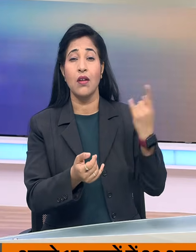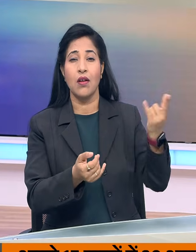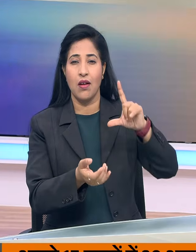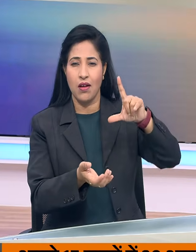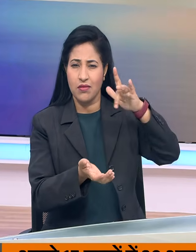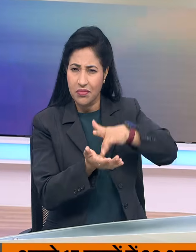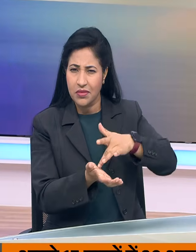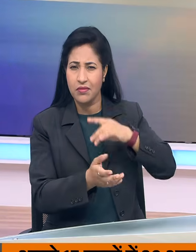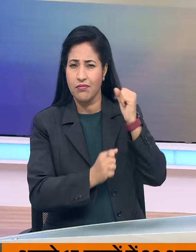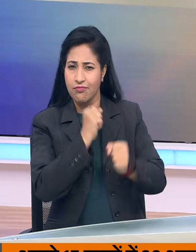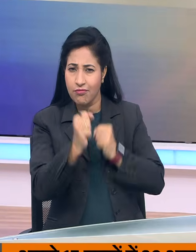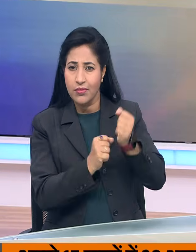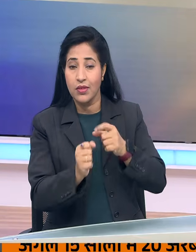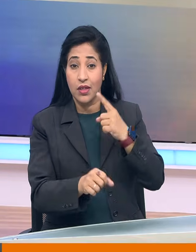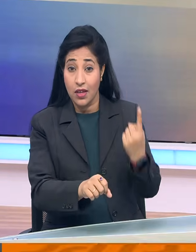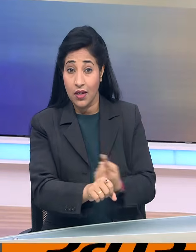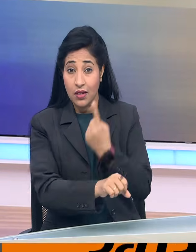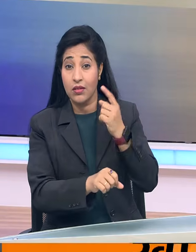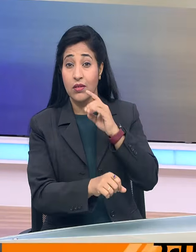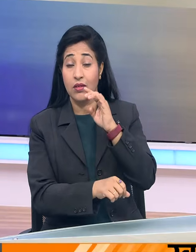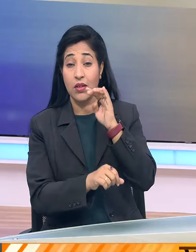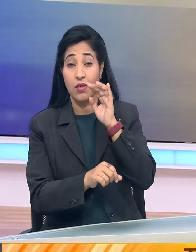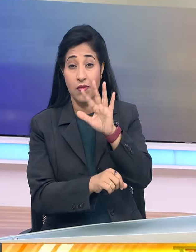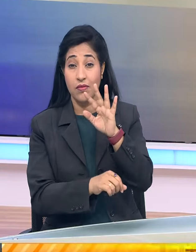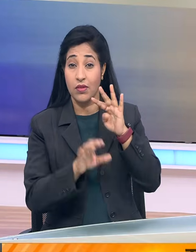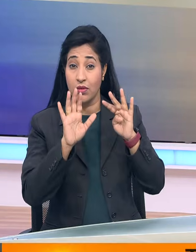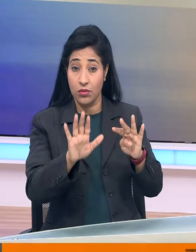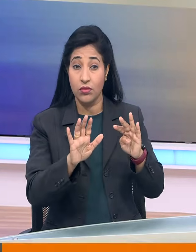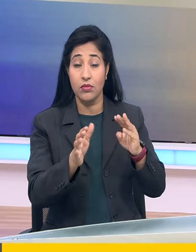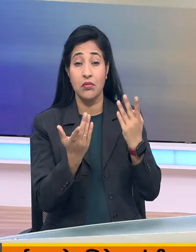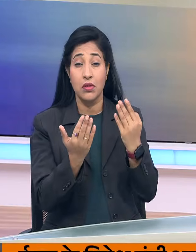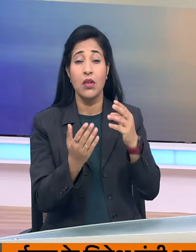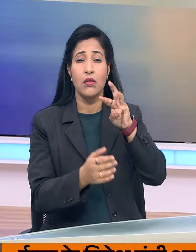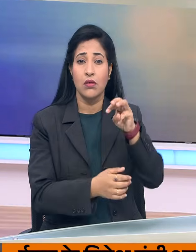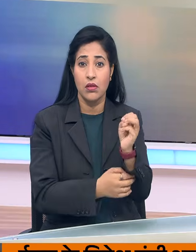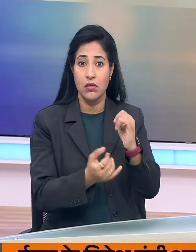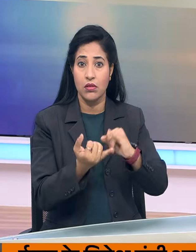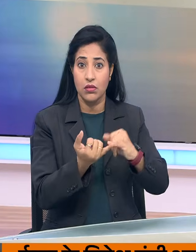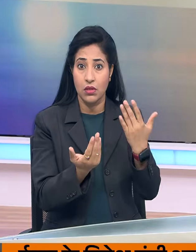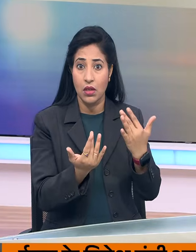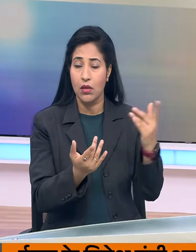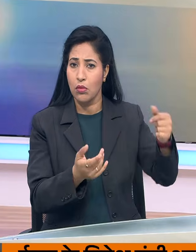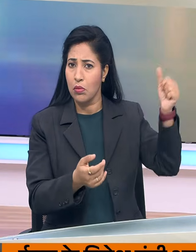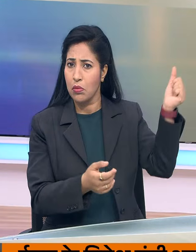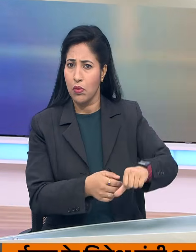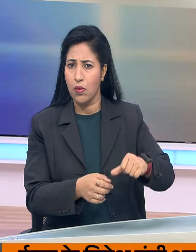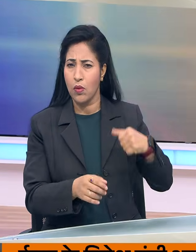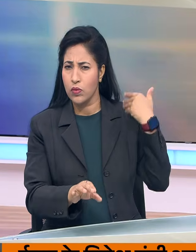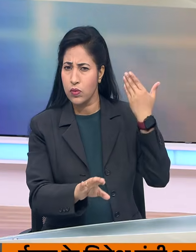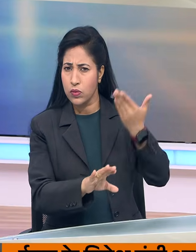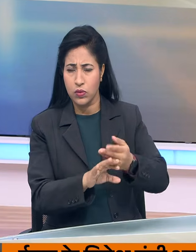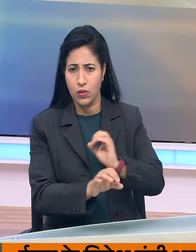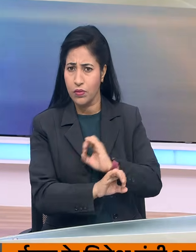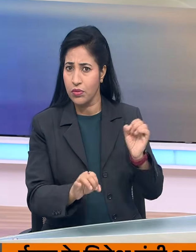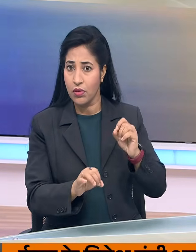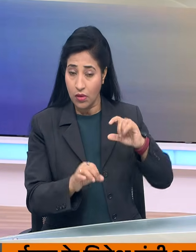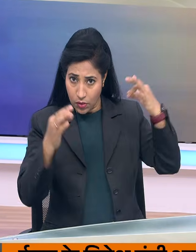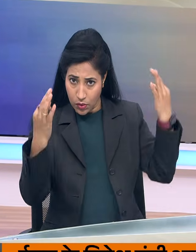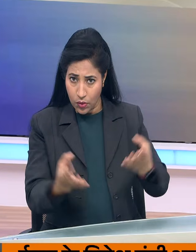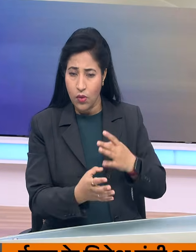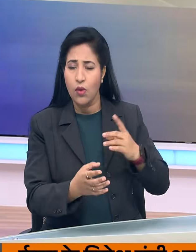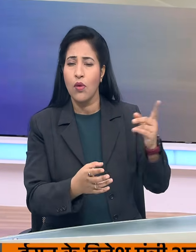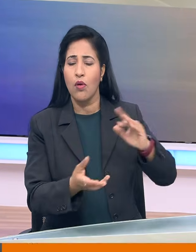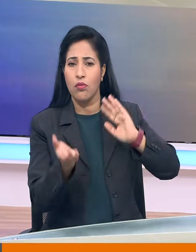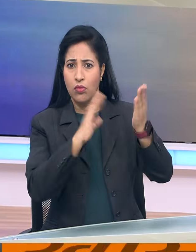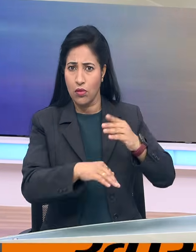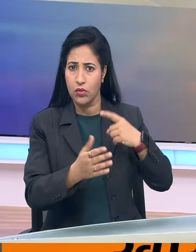1 घंटा 59 मिनट और 30 सेकंड में पूरी की। कभी कोई मैराथन नहीं हारने वाले 31 वर्षीय सावे ने नया विश्व रिकॉर्ड कायम